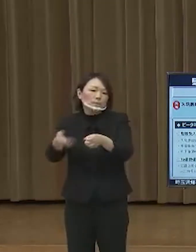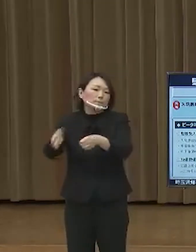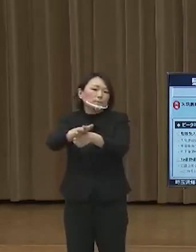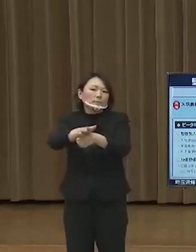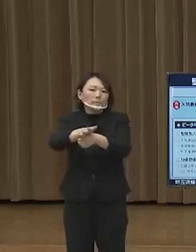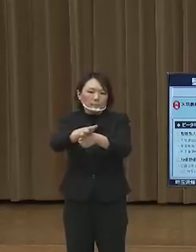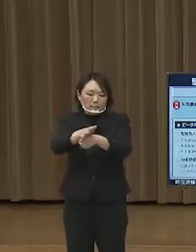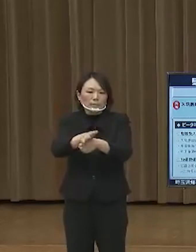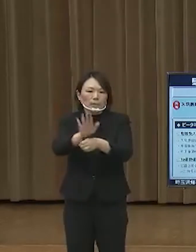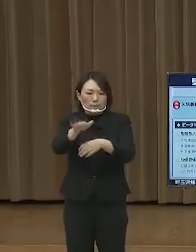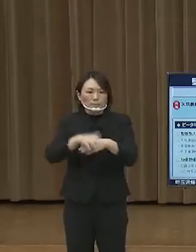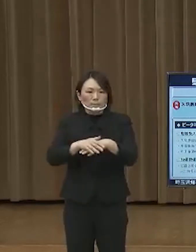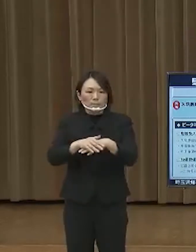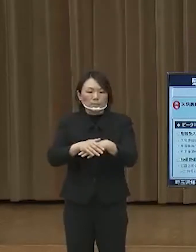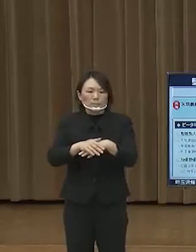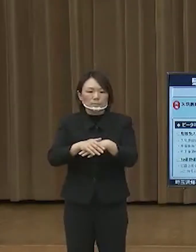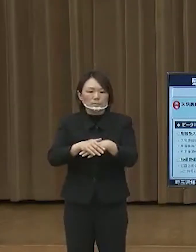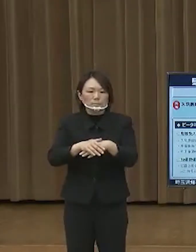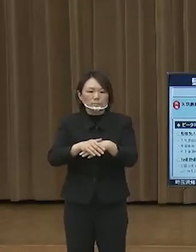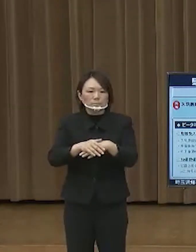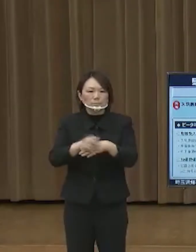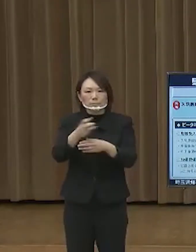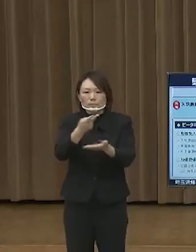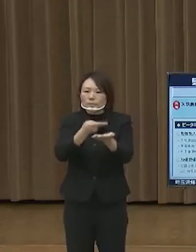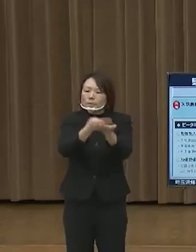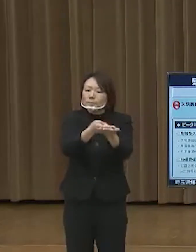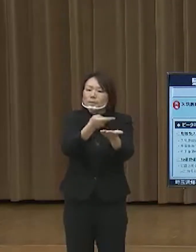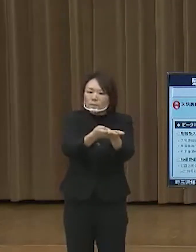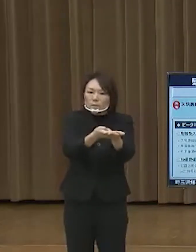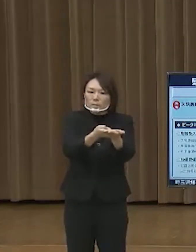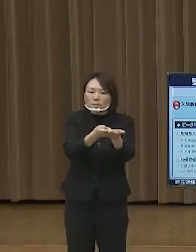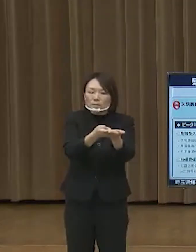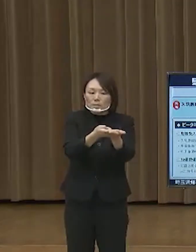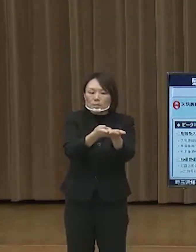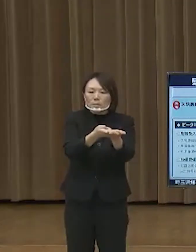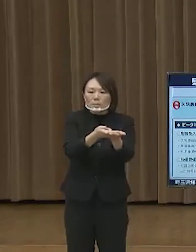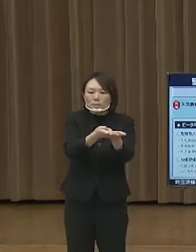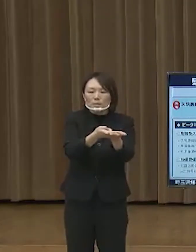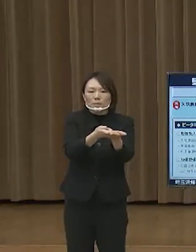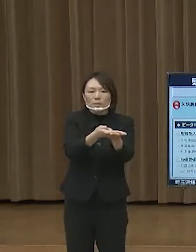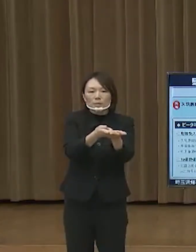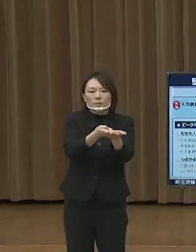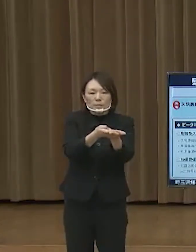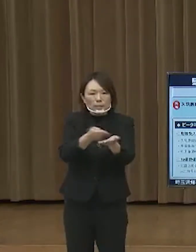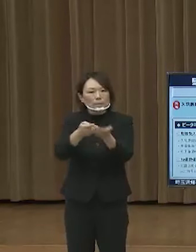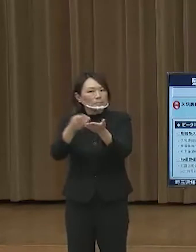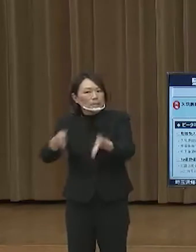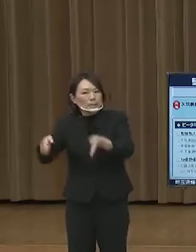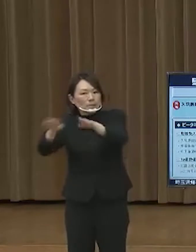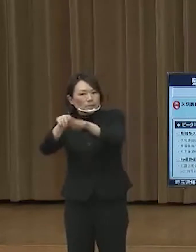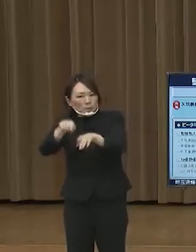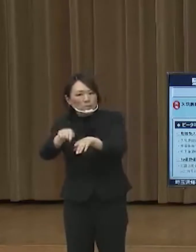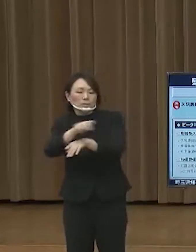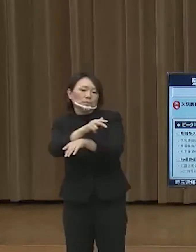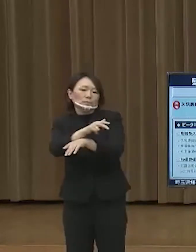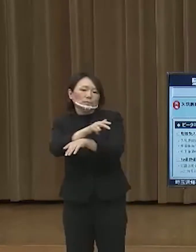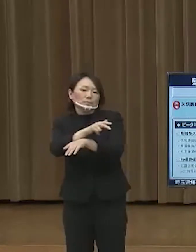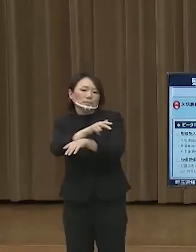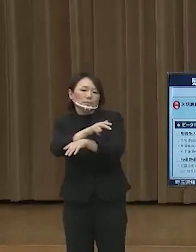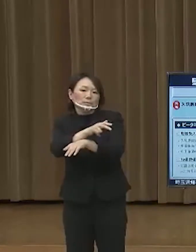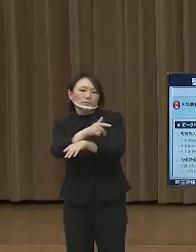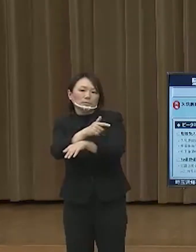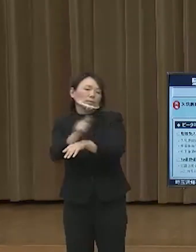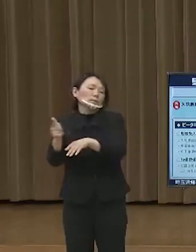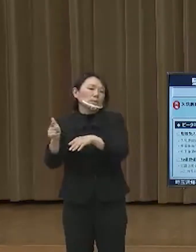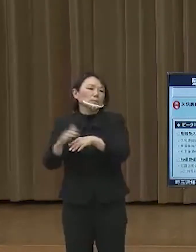またベッドやあるいはその PPE 等のそのさまざまな施設的な分野ですね、あるいはそのエ